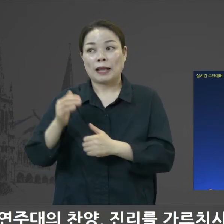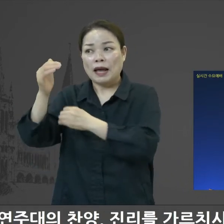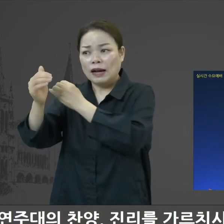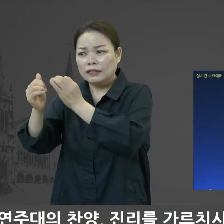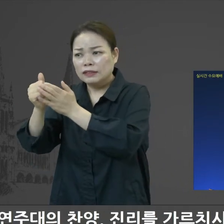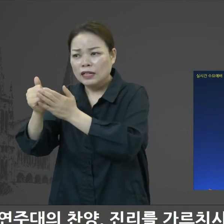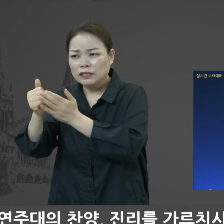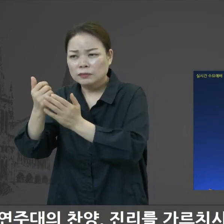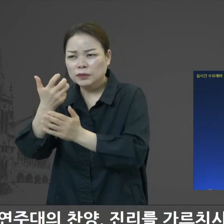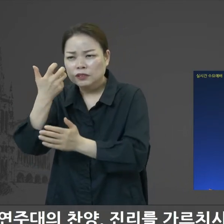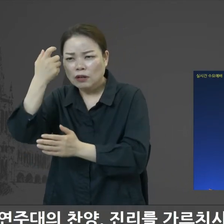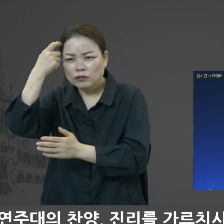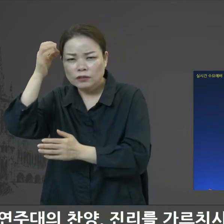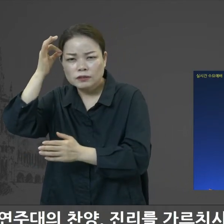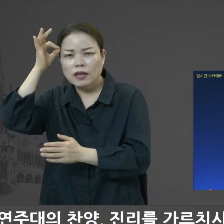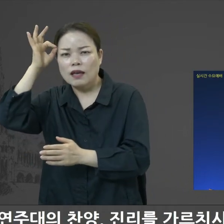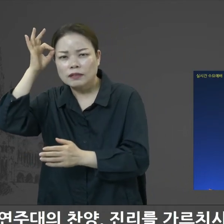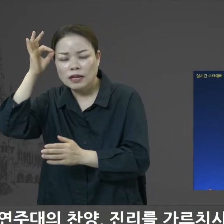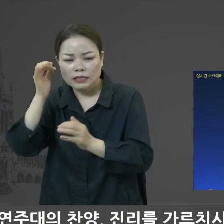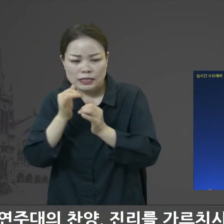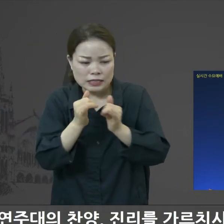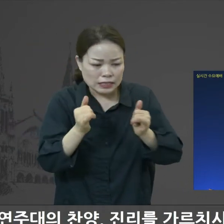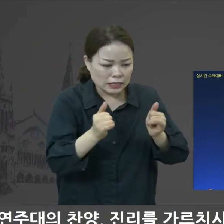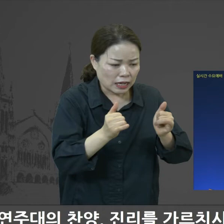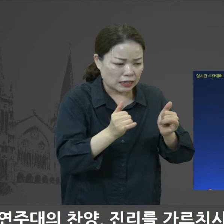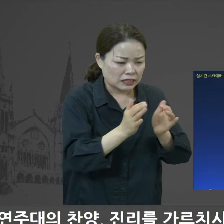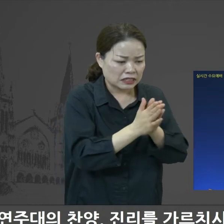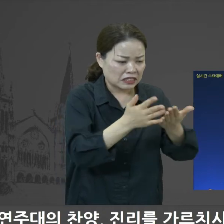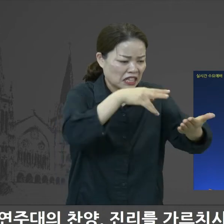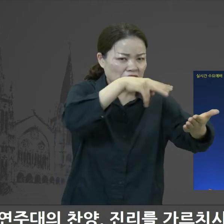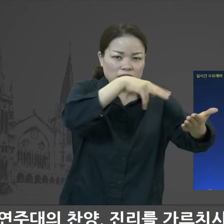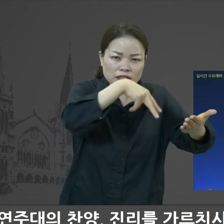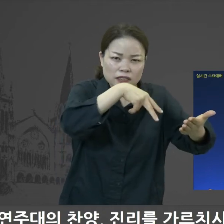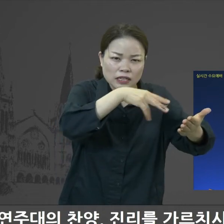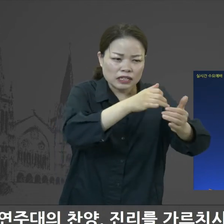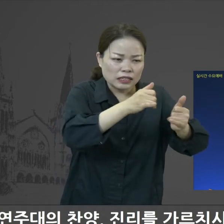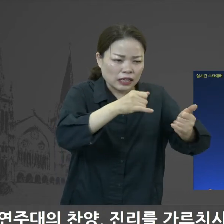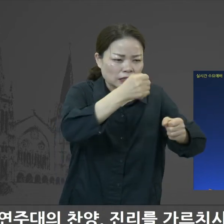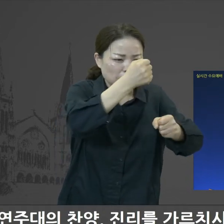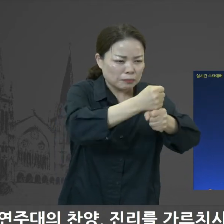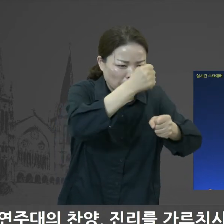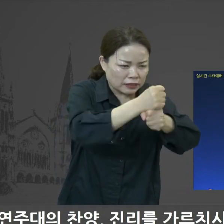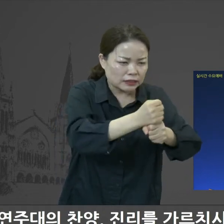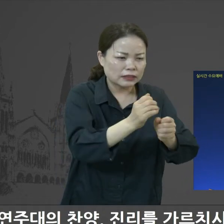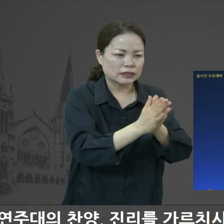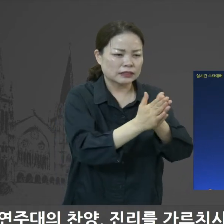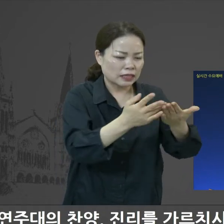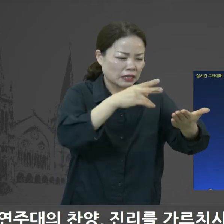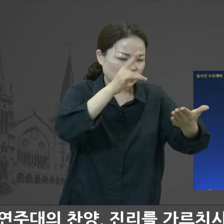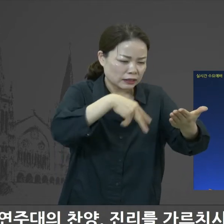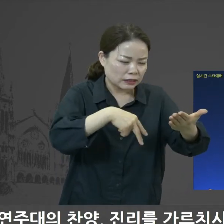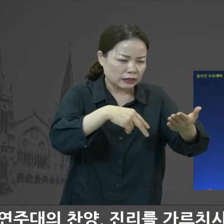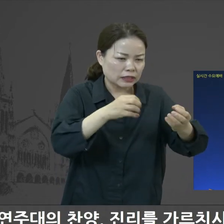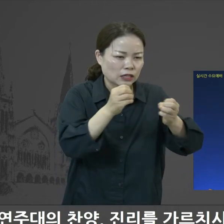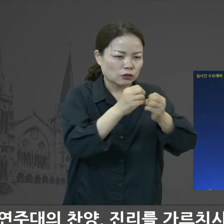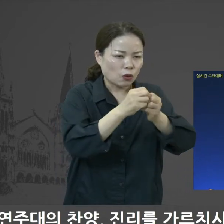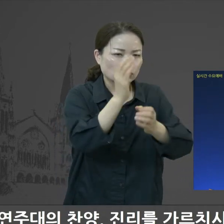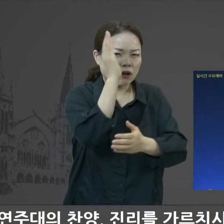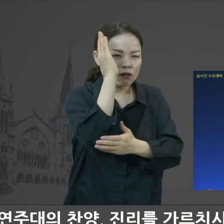하나님의 영감으로 된 성경을 인간 책 읽듯이, 인간이 기술한 책 읽듯이, 소설책